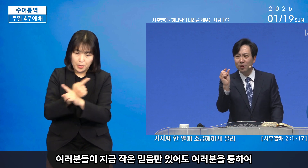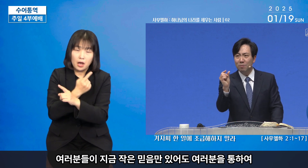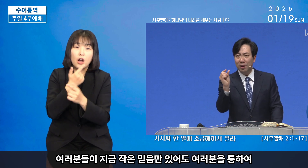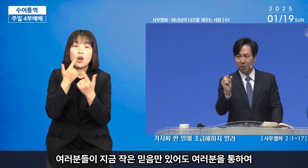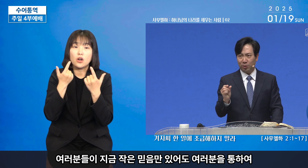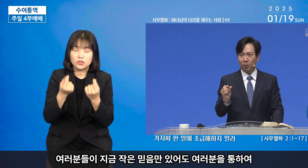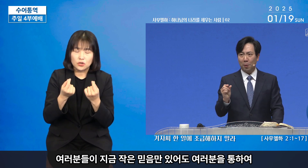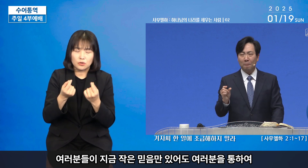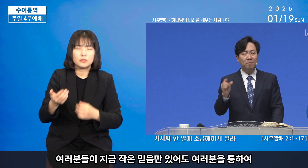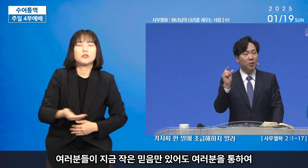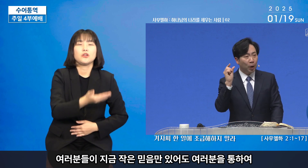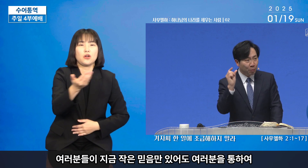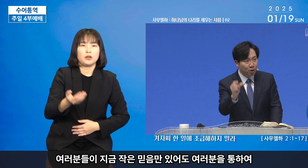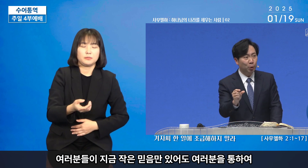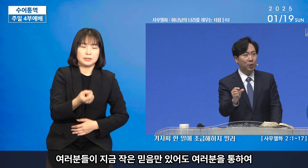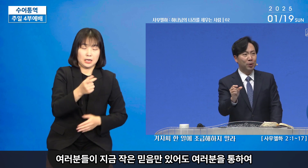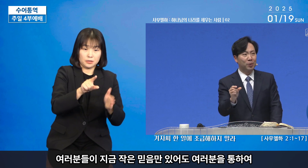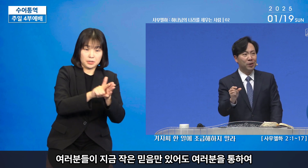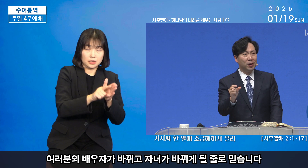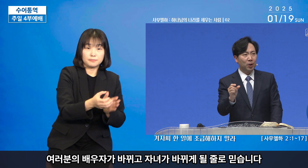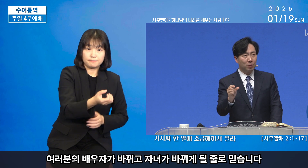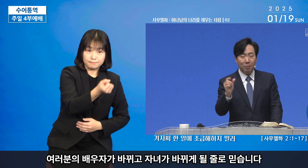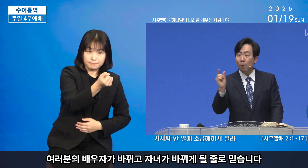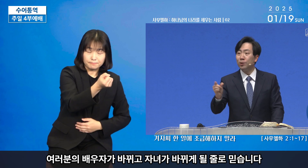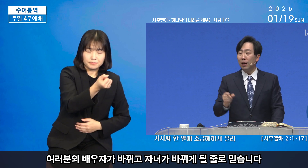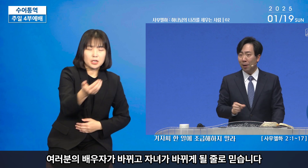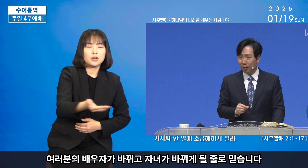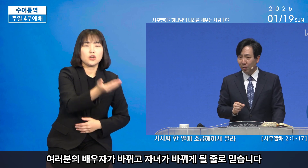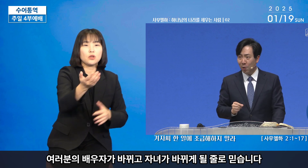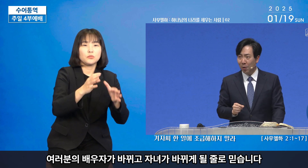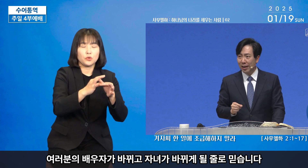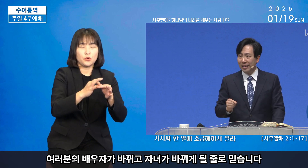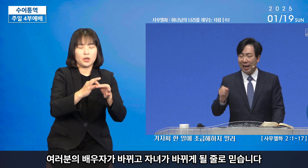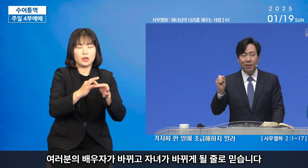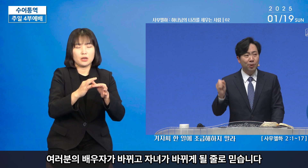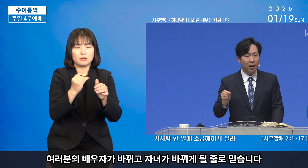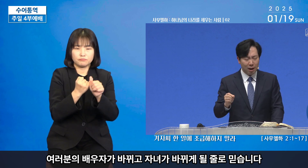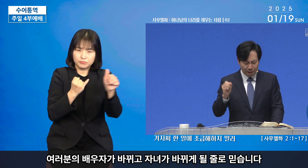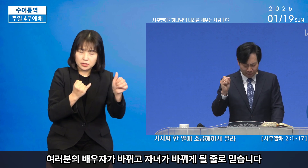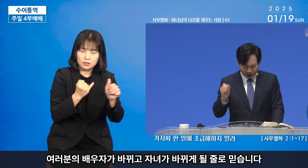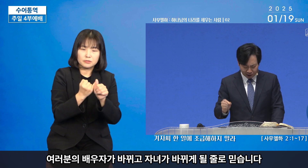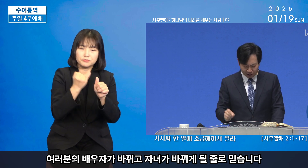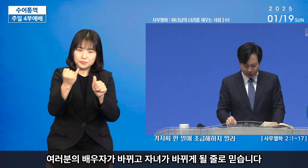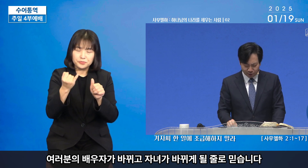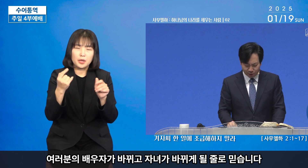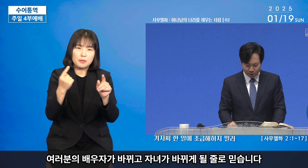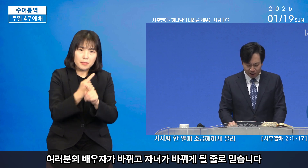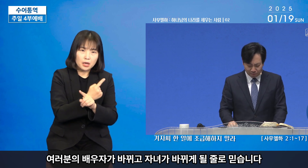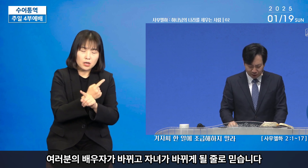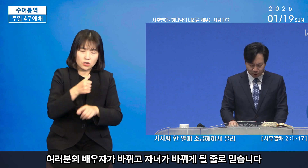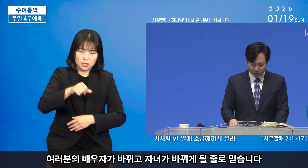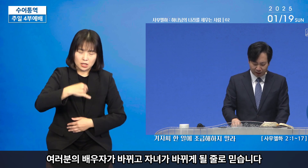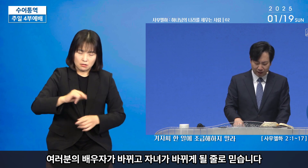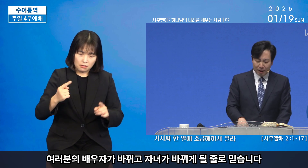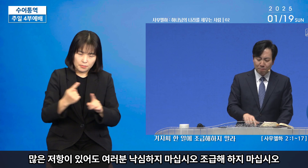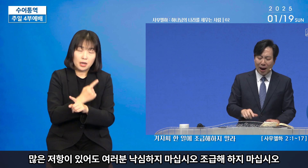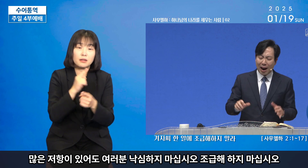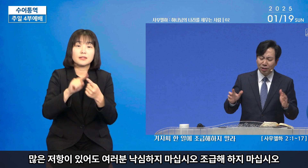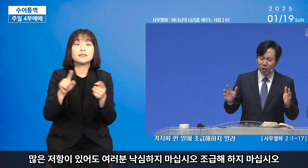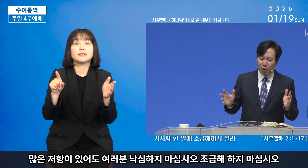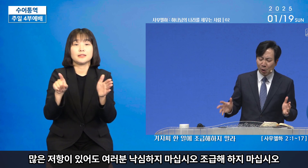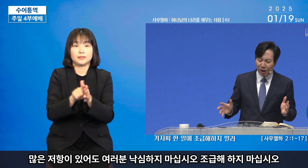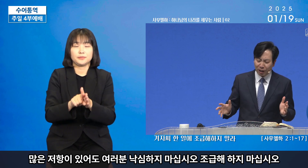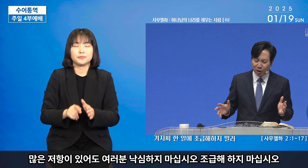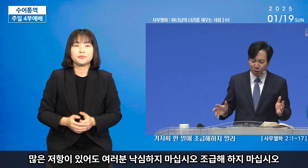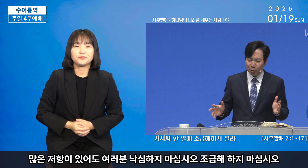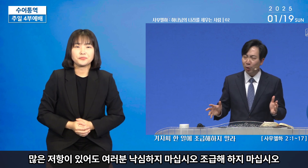지금 작은 믿음만 있어도 여러분을 통하여 여러분의 배우자가 바뀌고 자녀가 바뀌게 될 줄로 믿습니다.